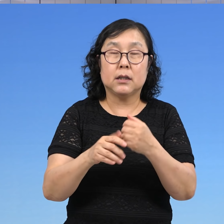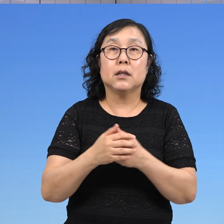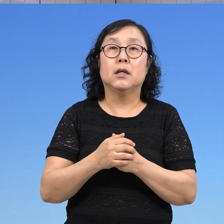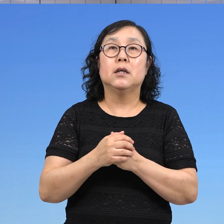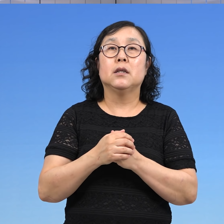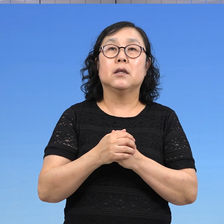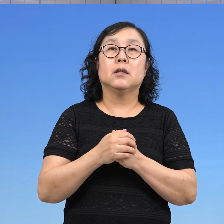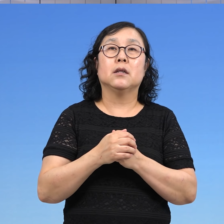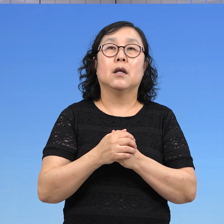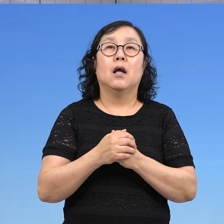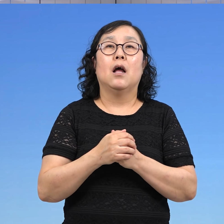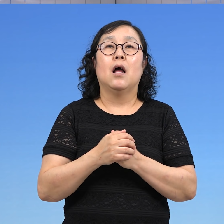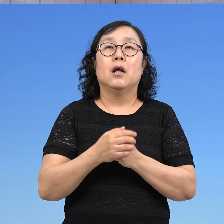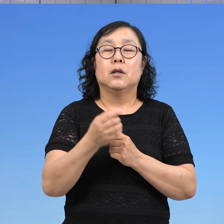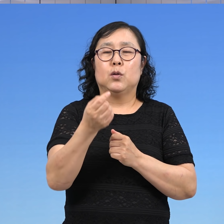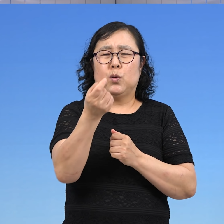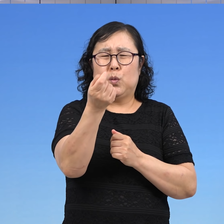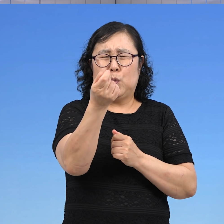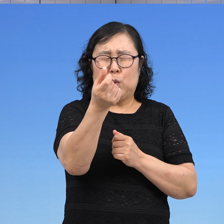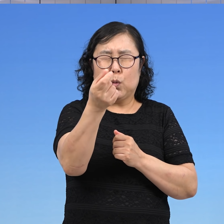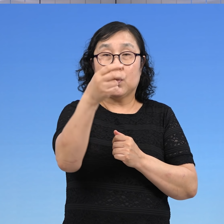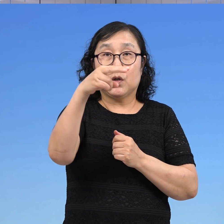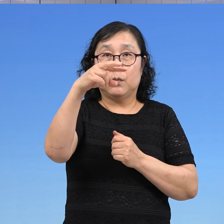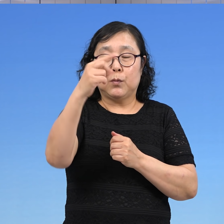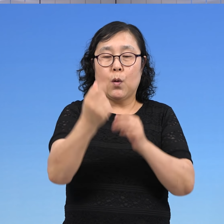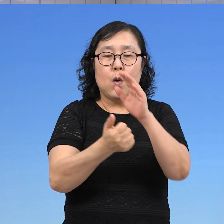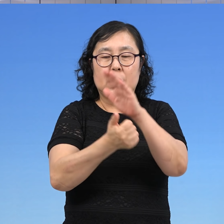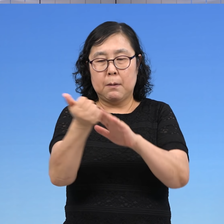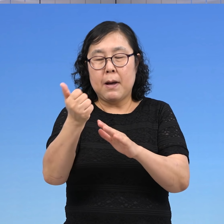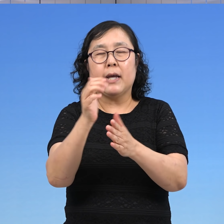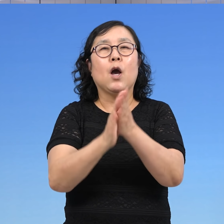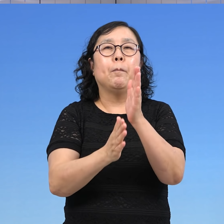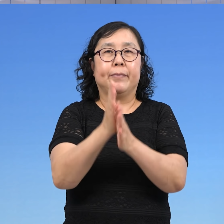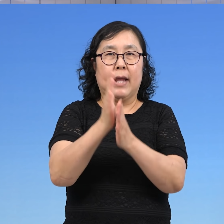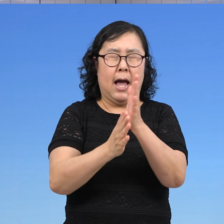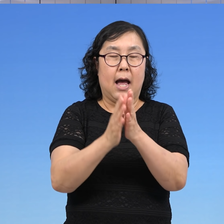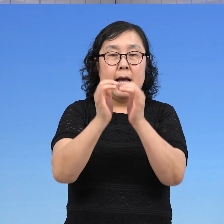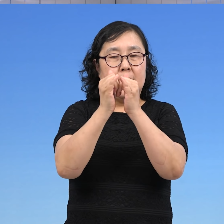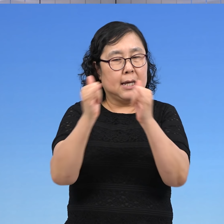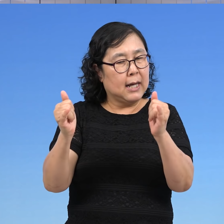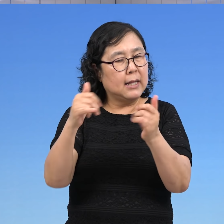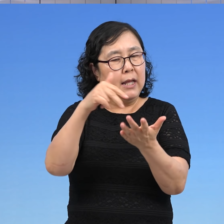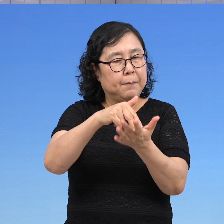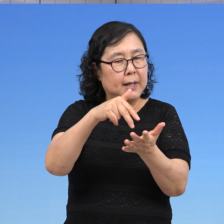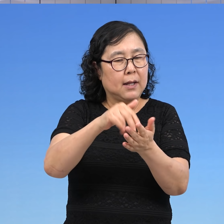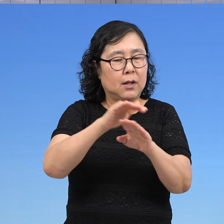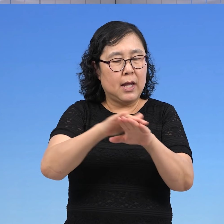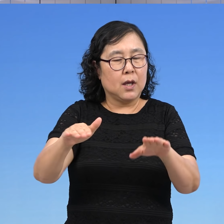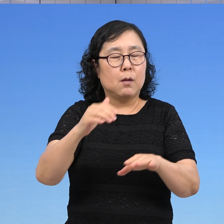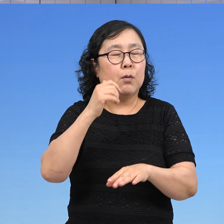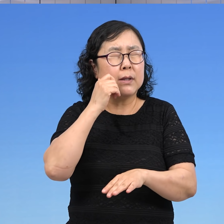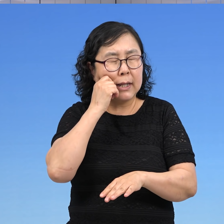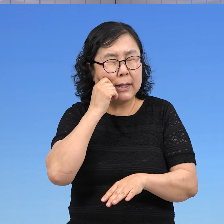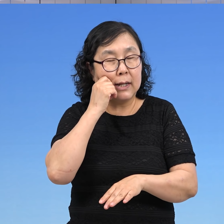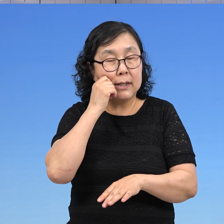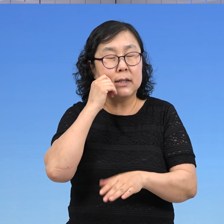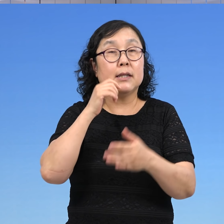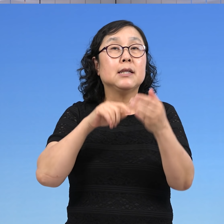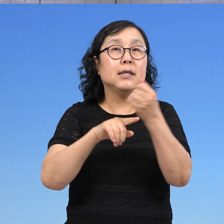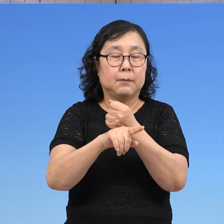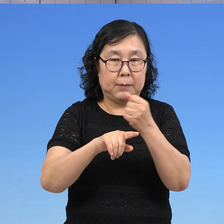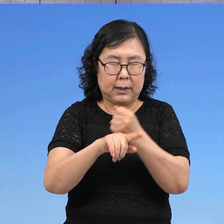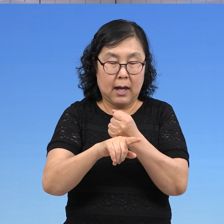난 이미 아니라 프림 이라는 걸 강조하는 건 0.01% 도 희망이 없다는 걸 제가 강조 하기 위해서예요